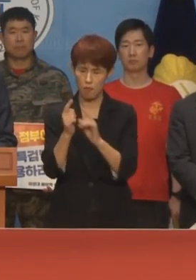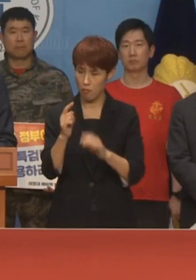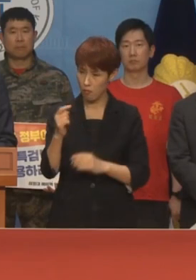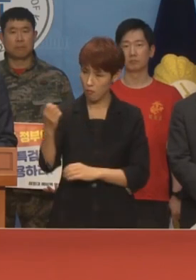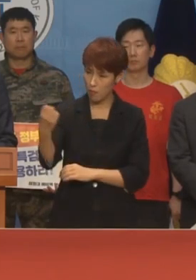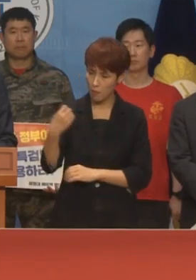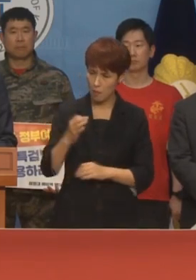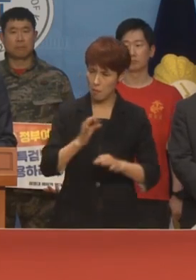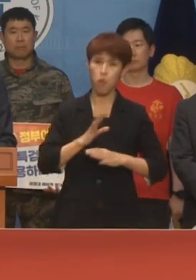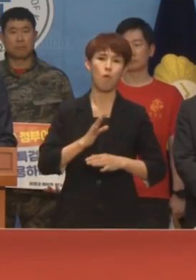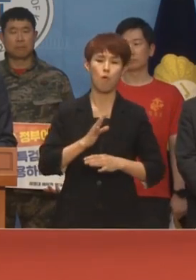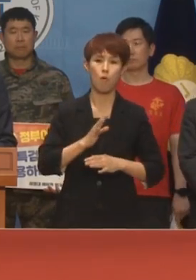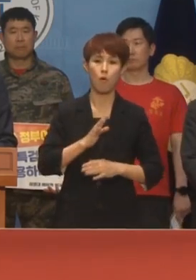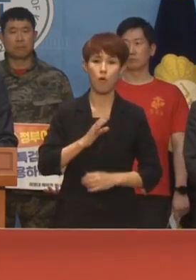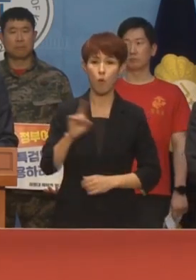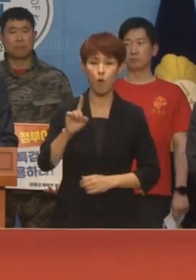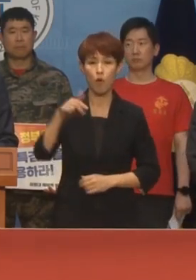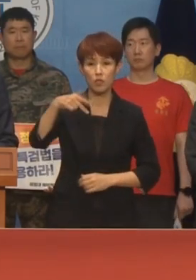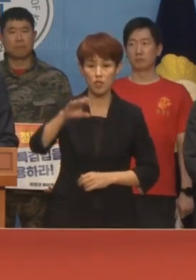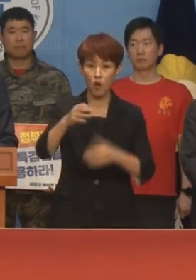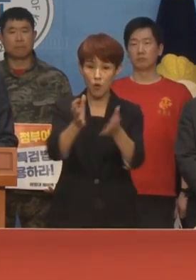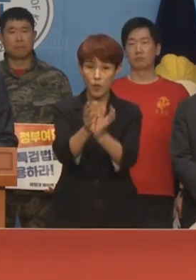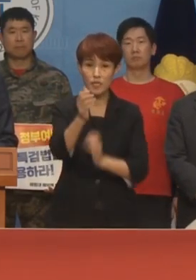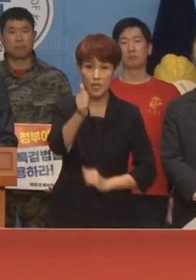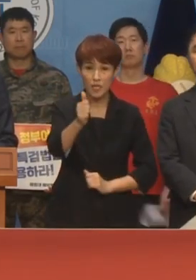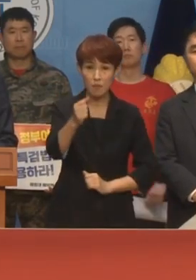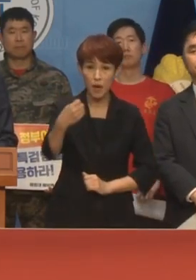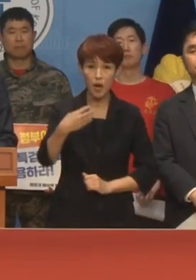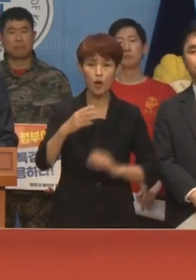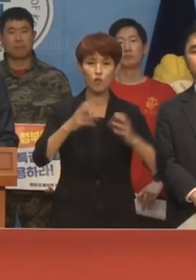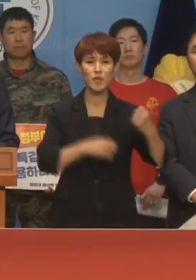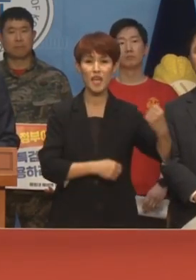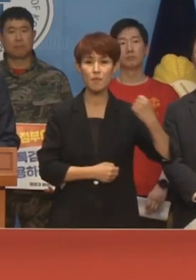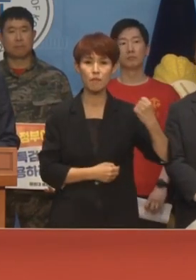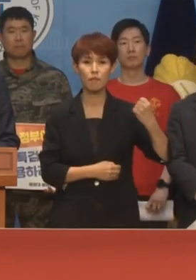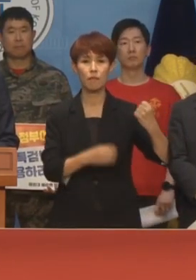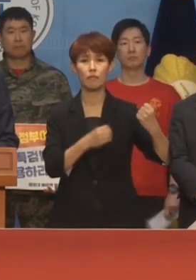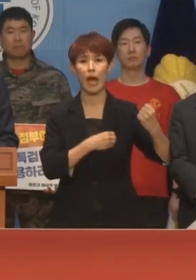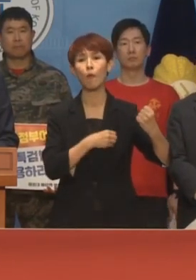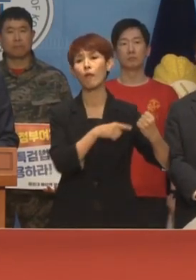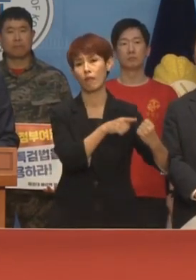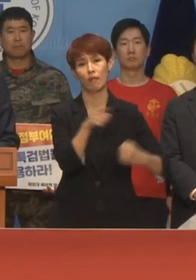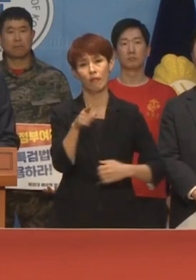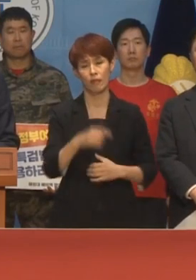놀란 게 있었습니다. 우리 정원철 회장께서 국민의힘 당원이시란 겁니다.